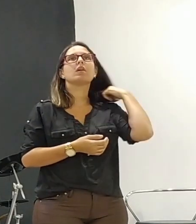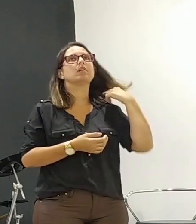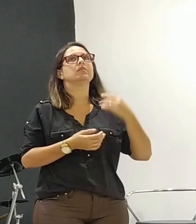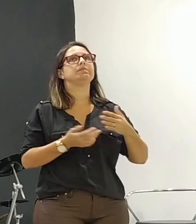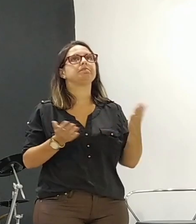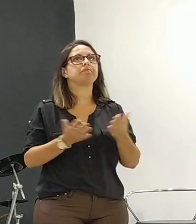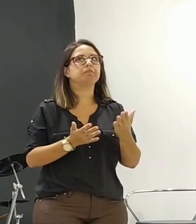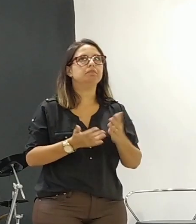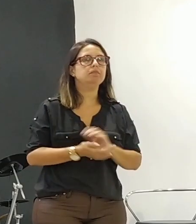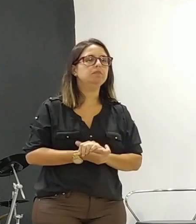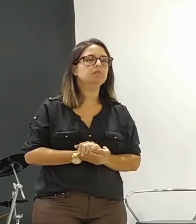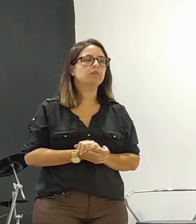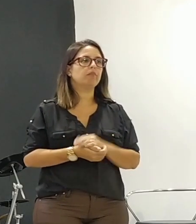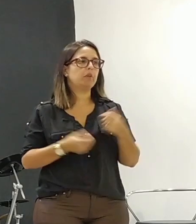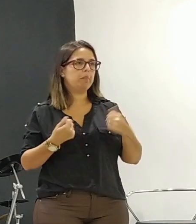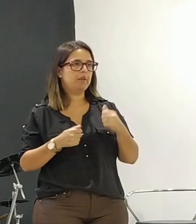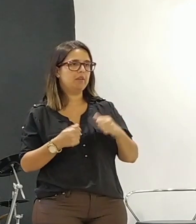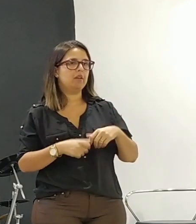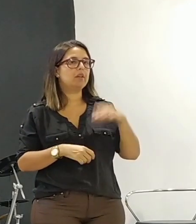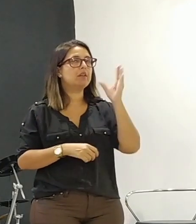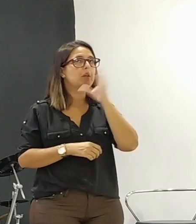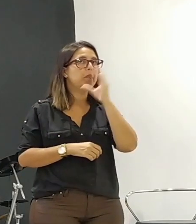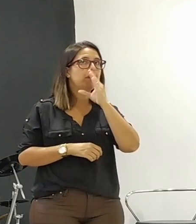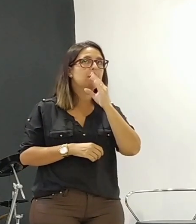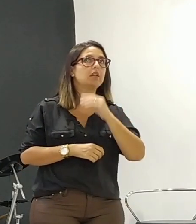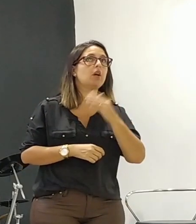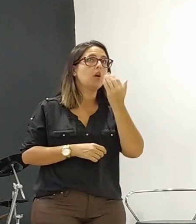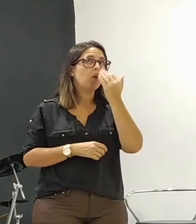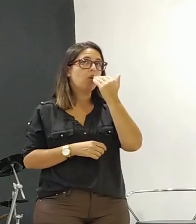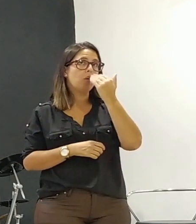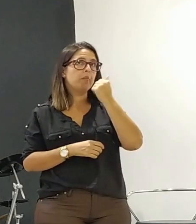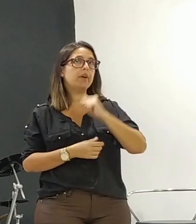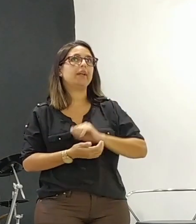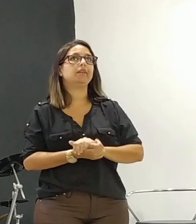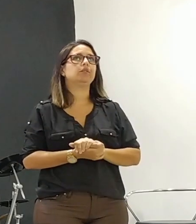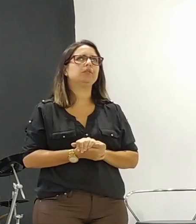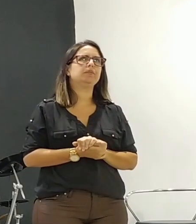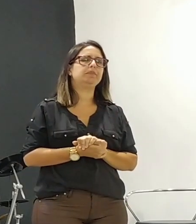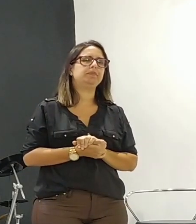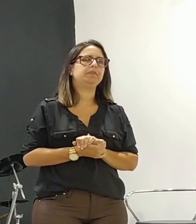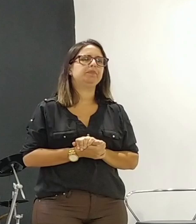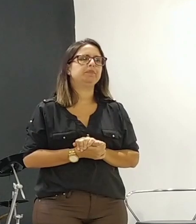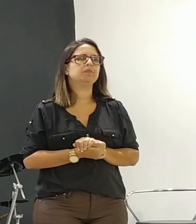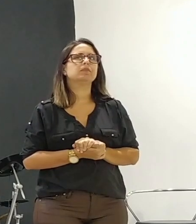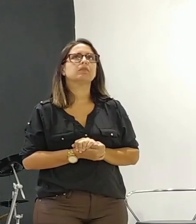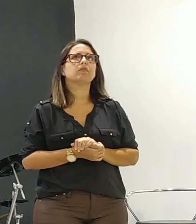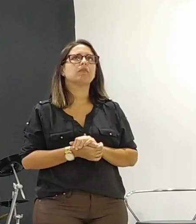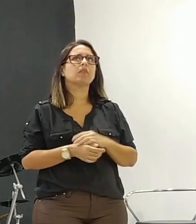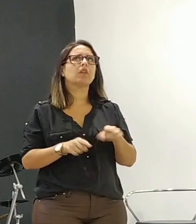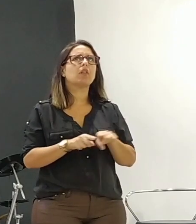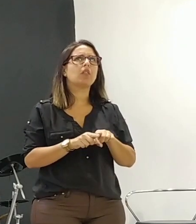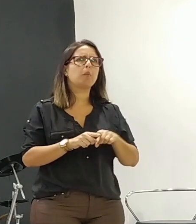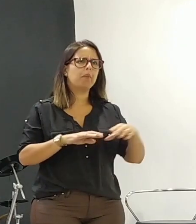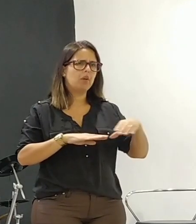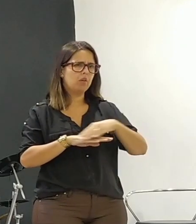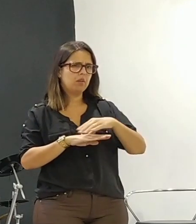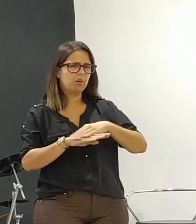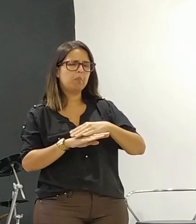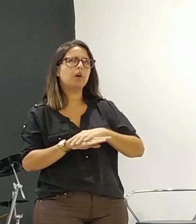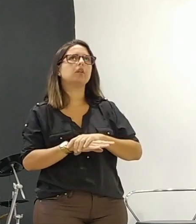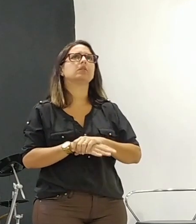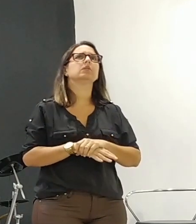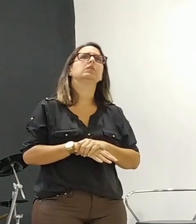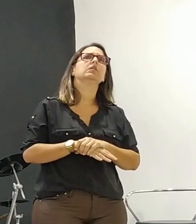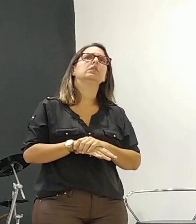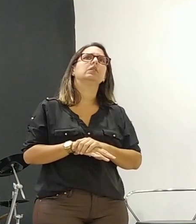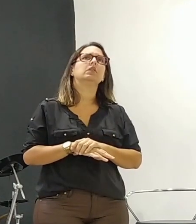a hora de ter pressa, né? Assim, pois, comereis os vossos lombos cingidos, e os vossos sapatos nos pés,